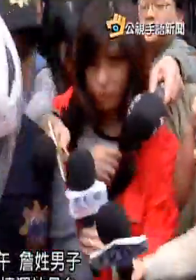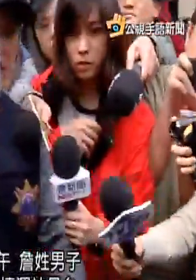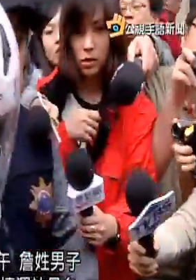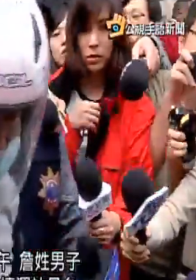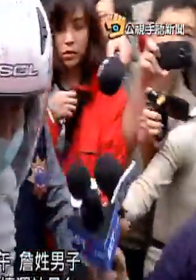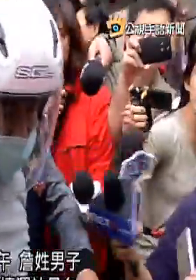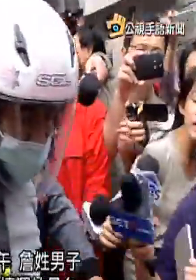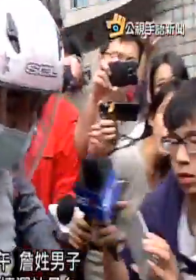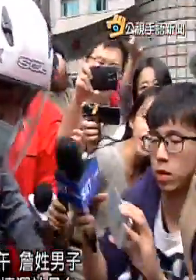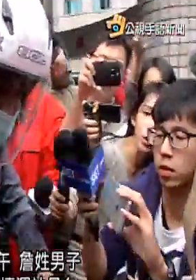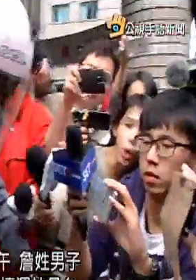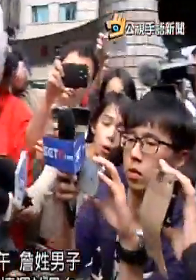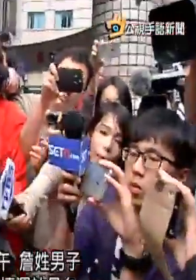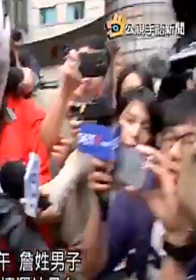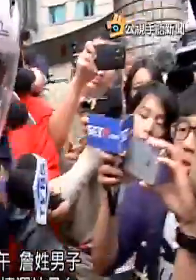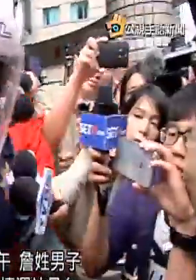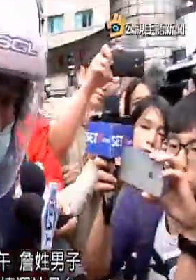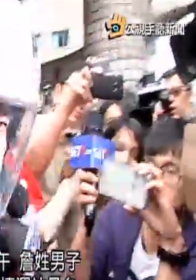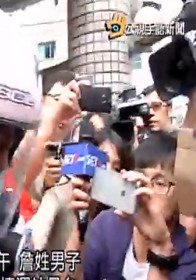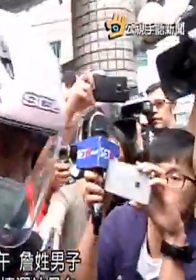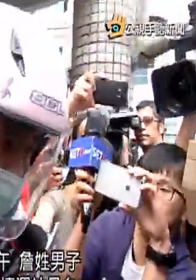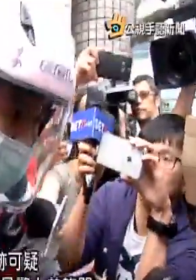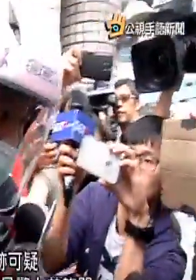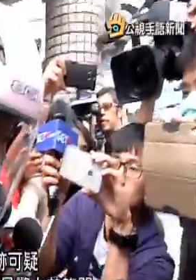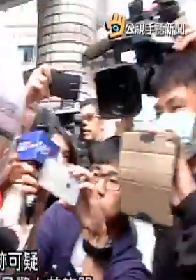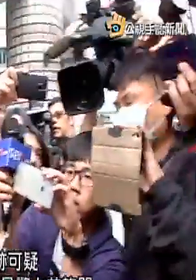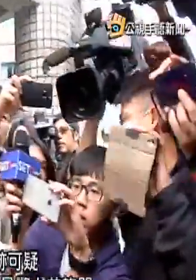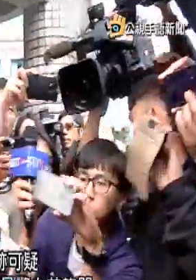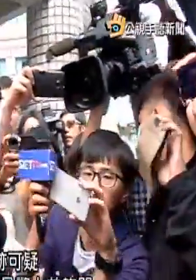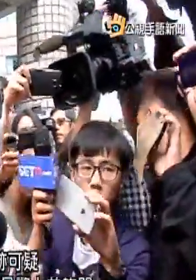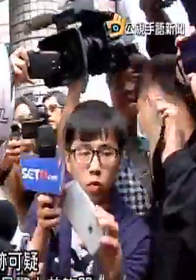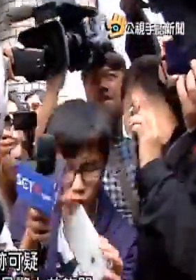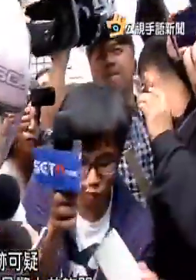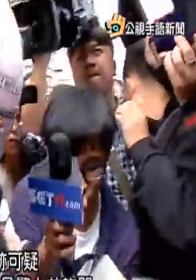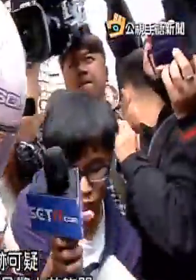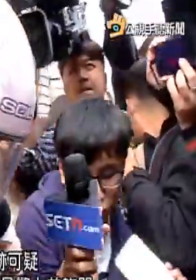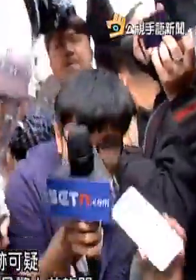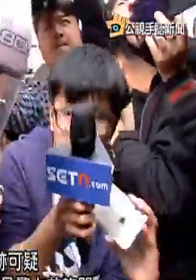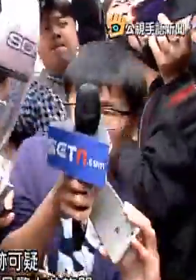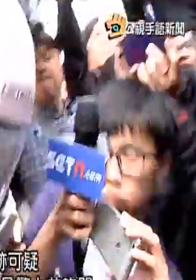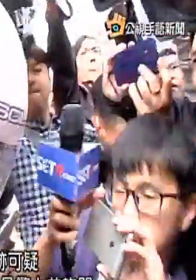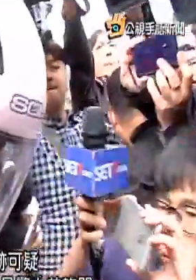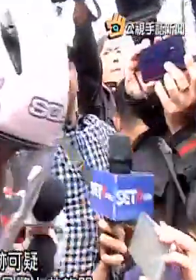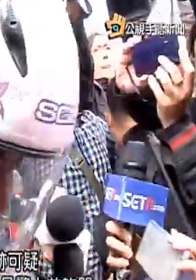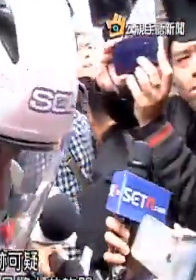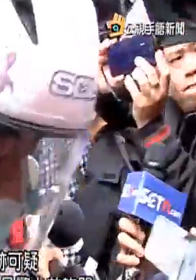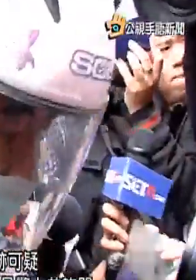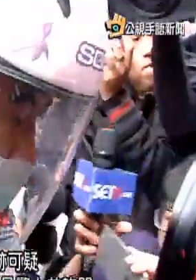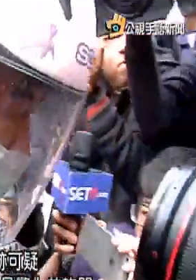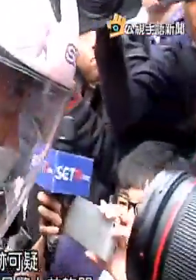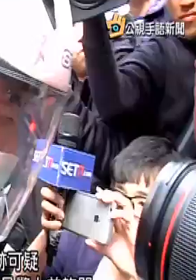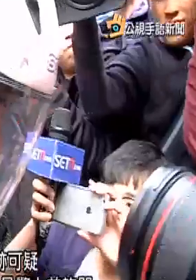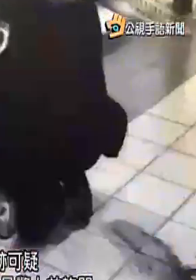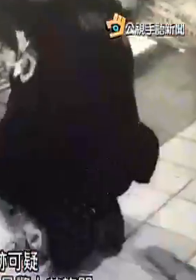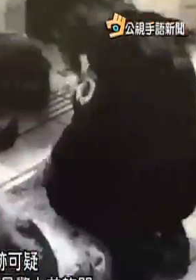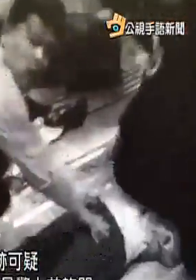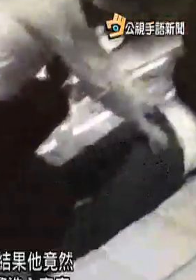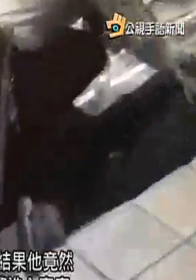男子出现在新北投捷运站月台，因为行迹可疑，黄姓捷运警察对民警上前询问，他不发一